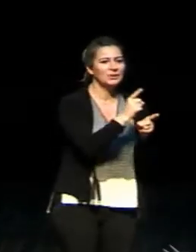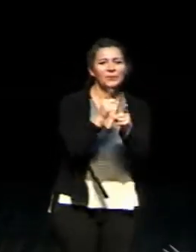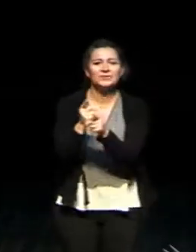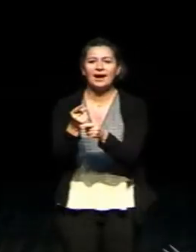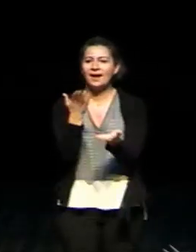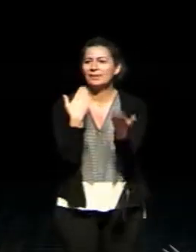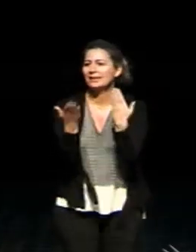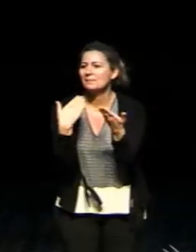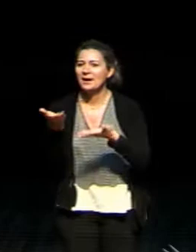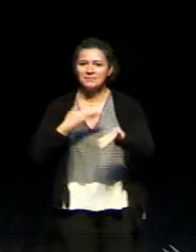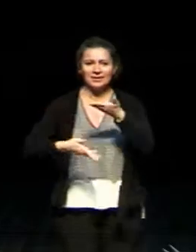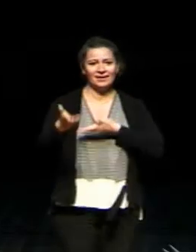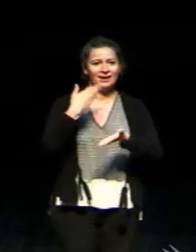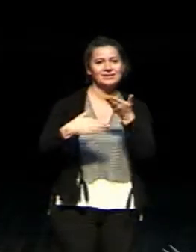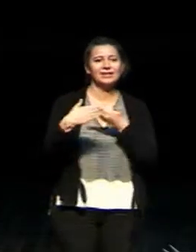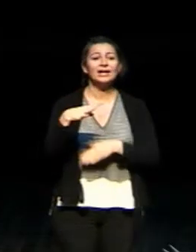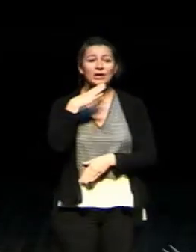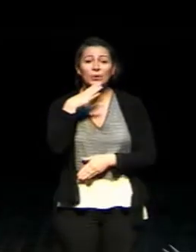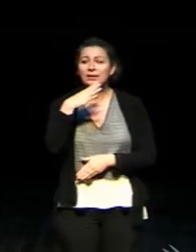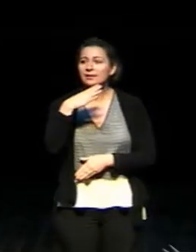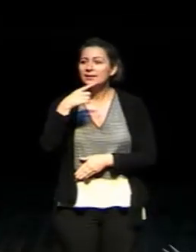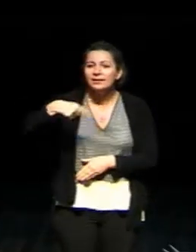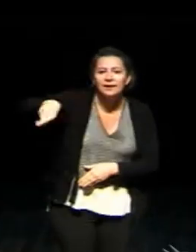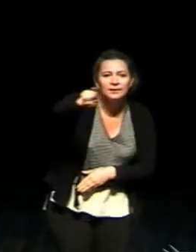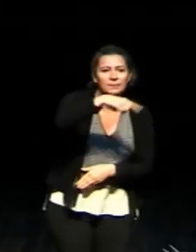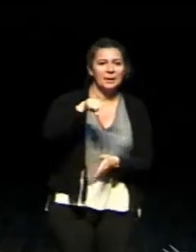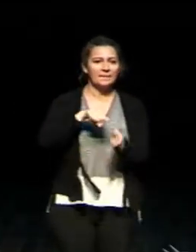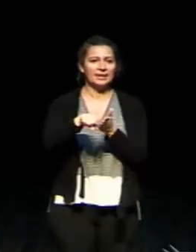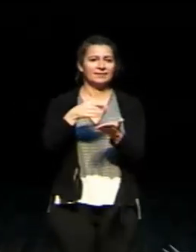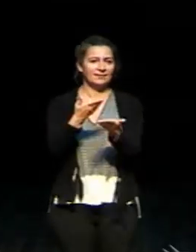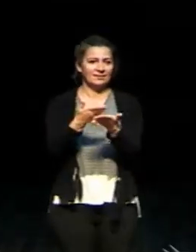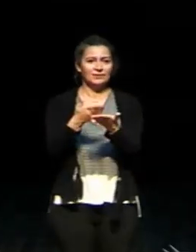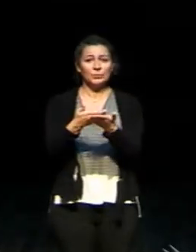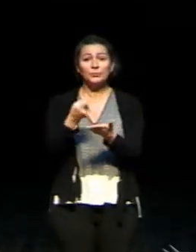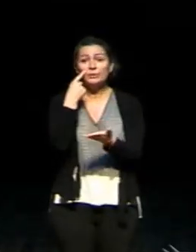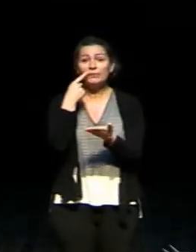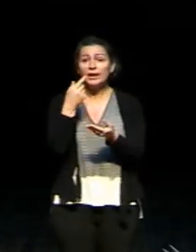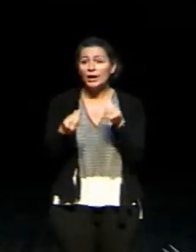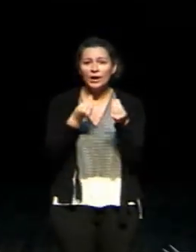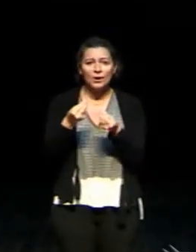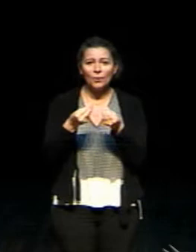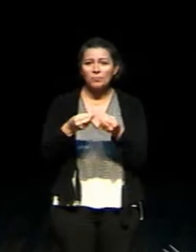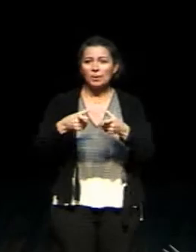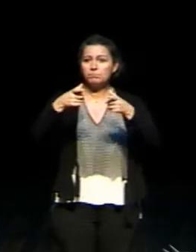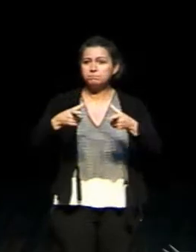de rever pessoas, de reencontros, de trocas de experiências, de conhecer as pesquisas que